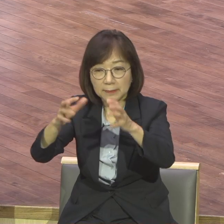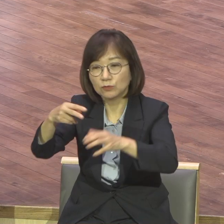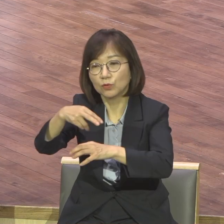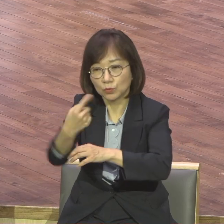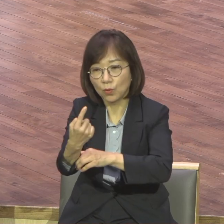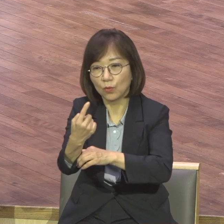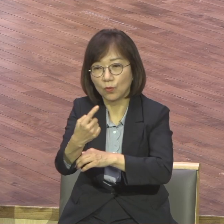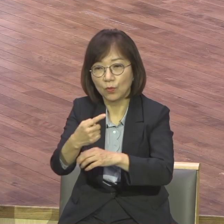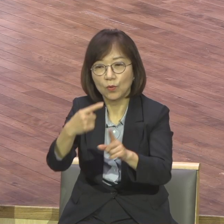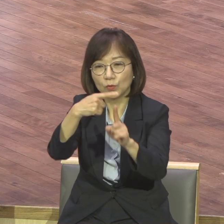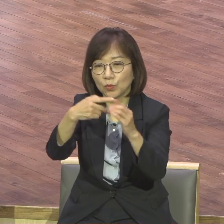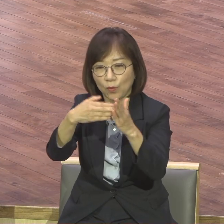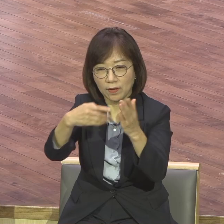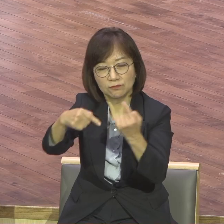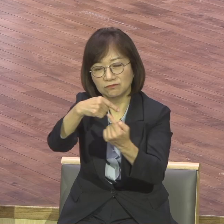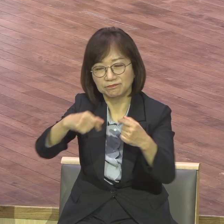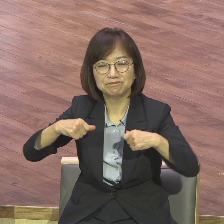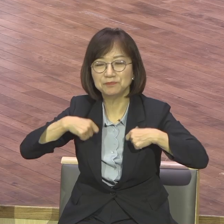마저도 지금 그걸 다 문 닫았어.